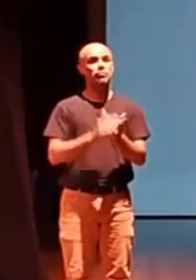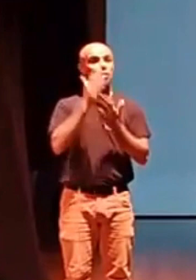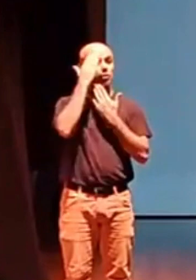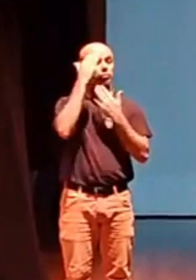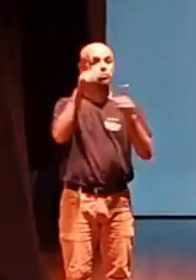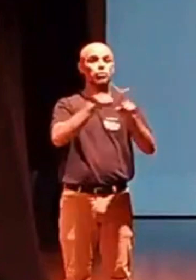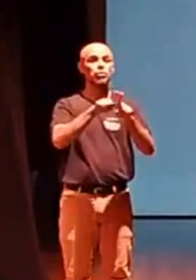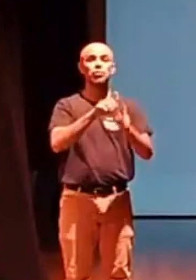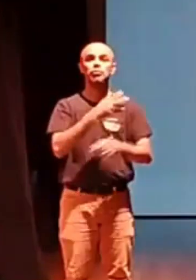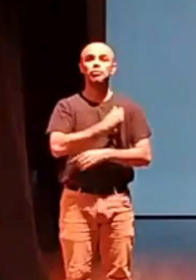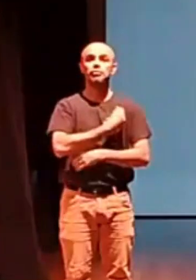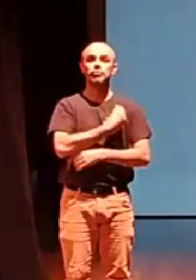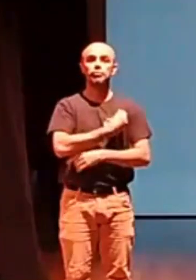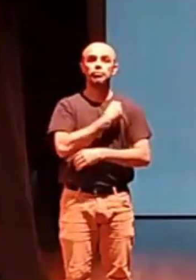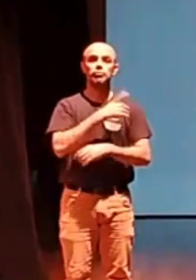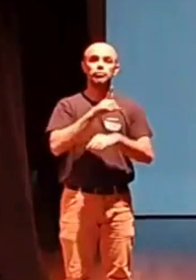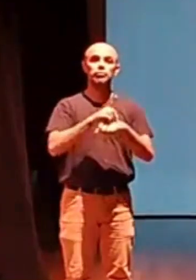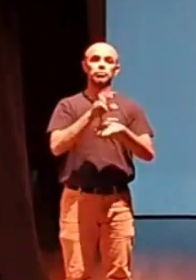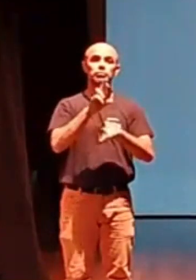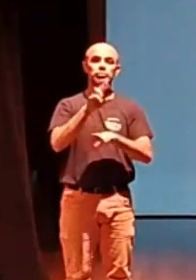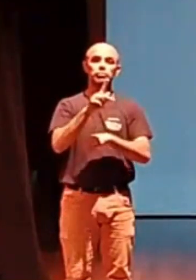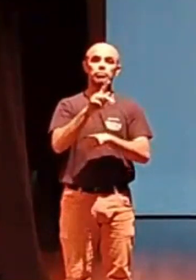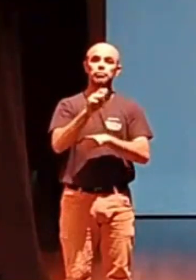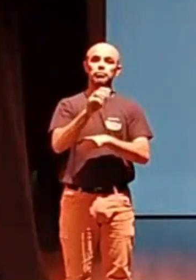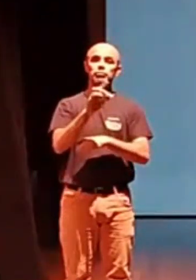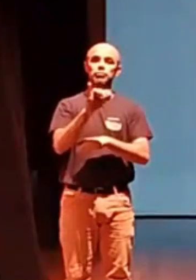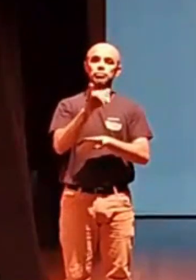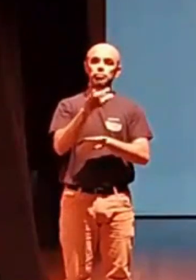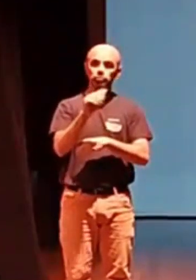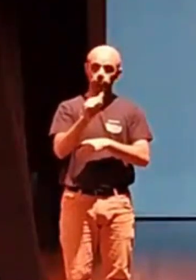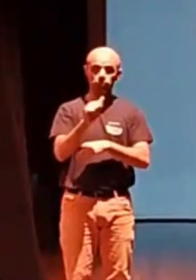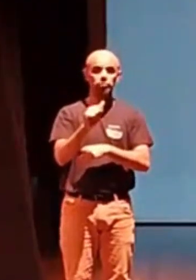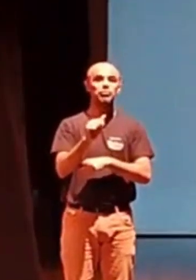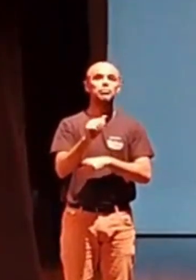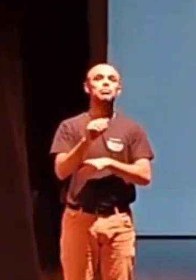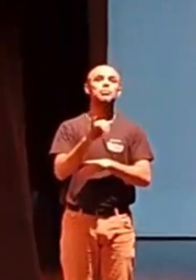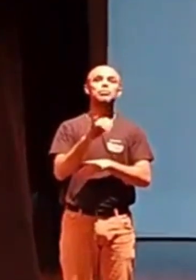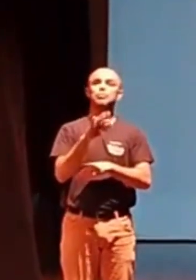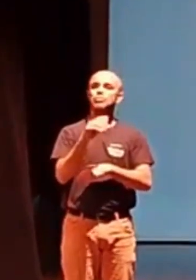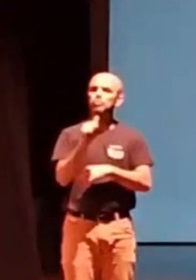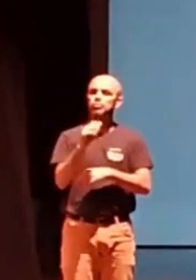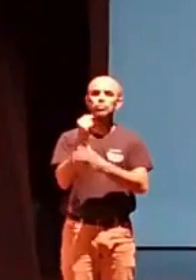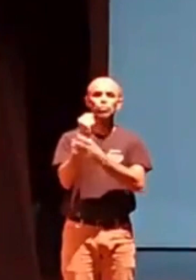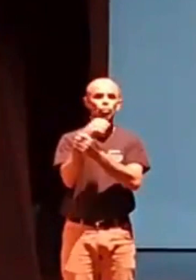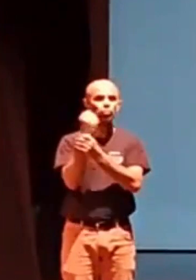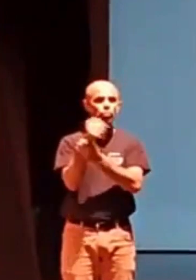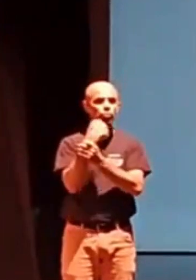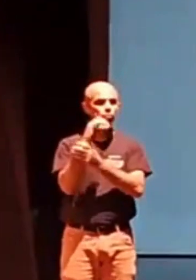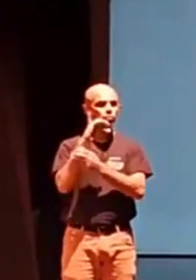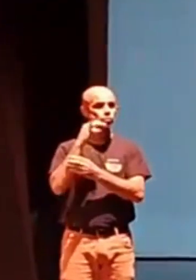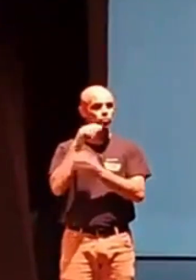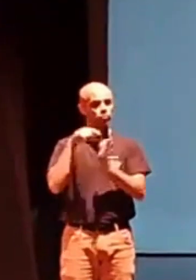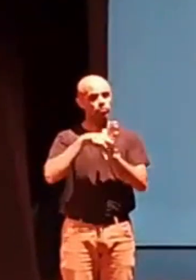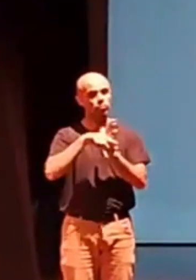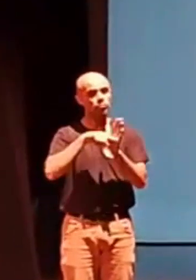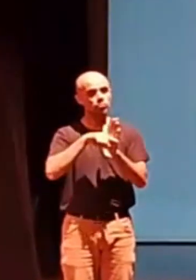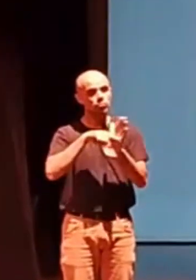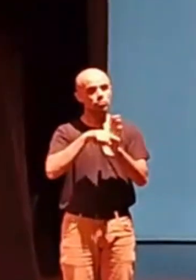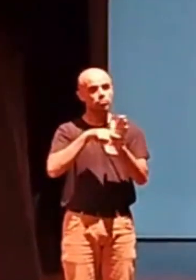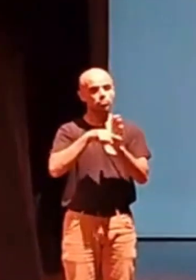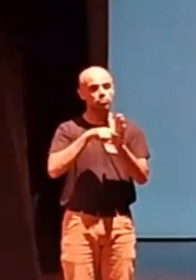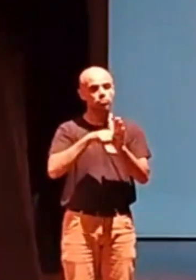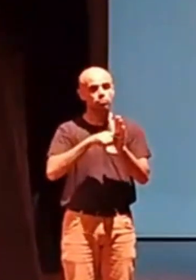Agradecemos também a presença da doutora Patrícia Ítalo Mendes, fisioterapeuta, cientista e pesquisadora